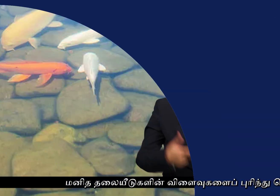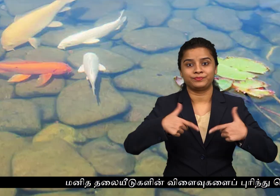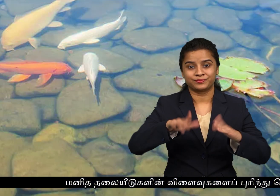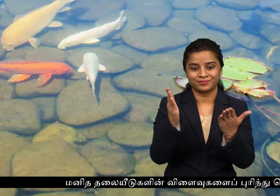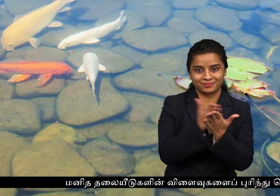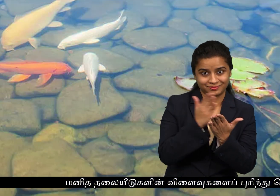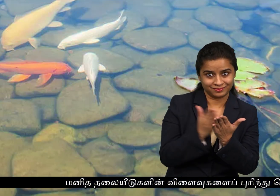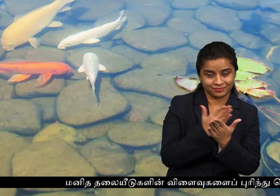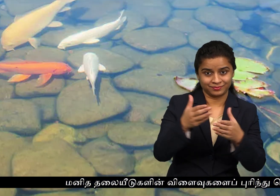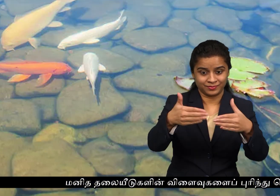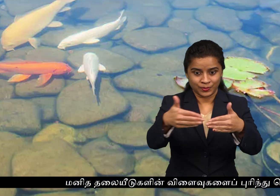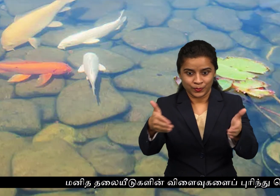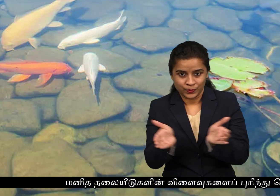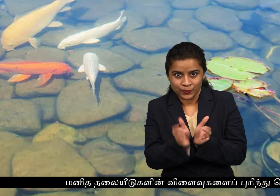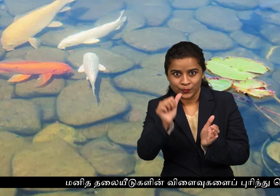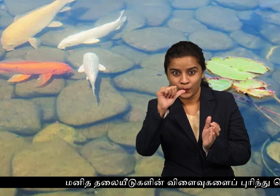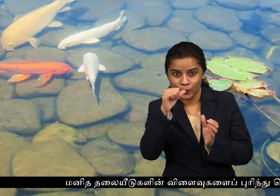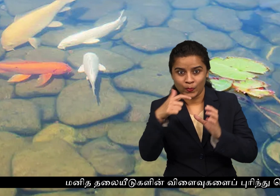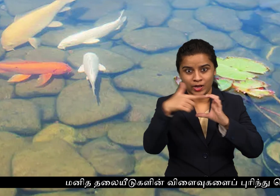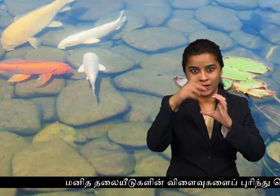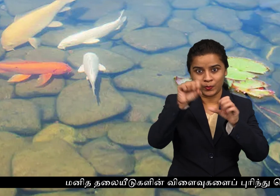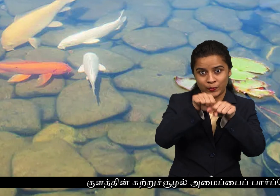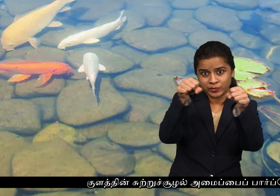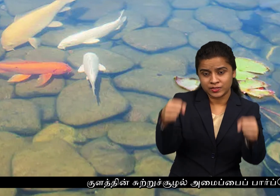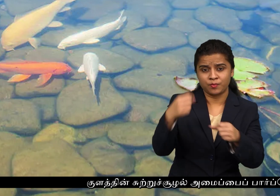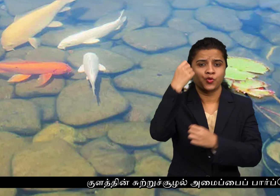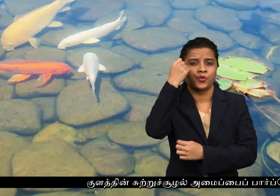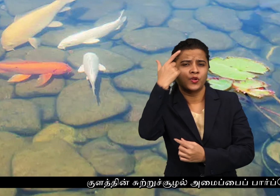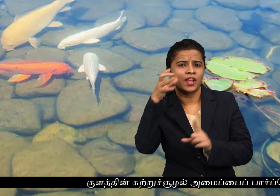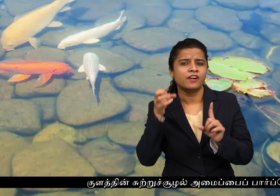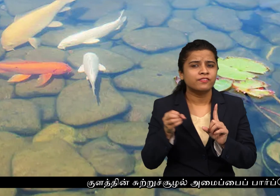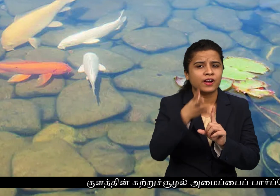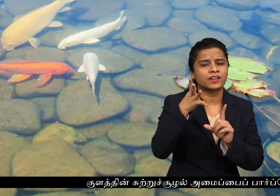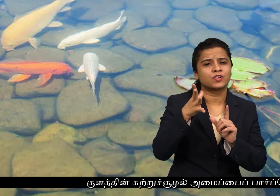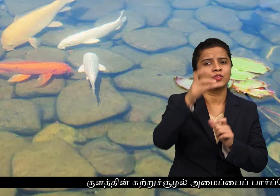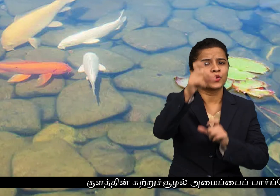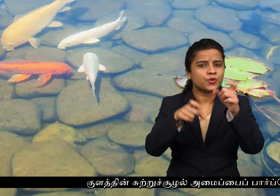மனித தலையீடுகளின் விளைவுகளை புரிந்து கொள்ள ஒரு குளத்தின் சுற்றுச்சூழல் அமைப்பை பார்ப்போம்.